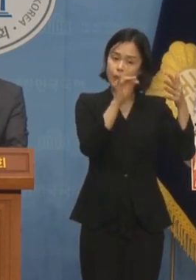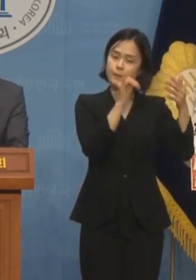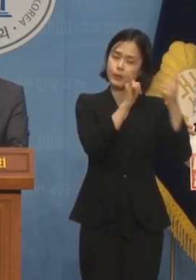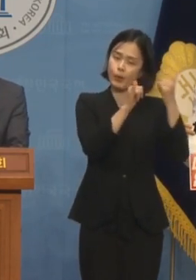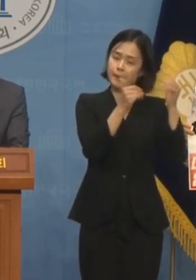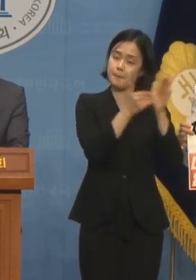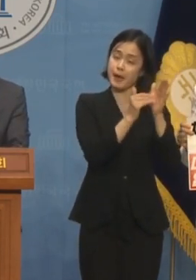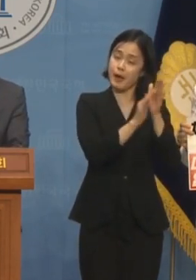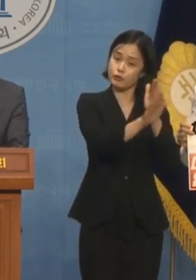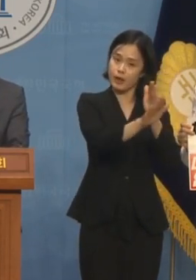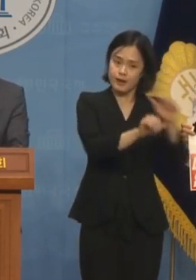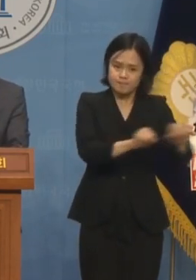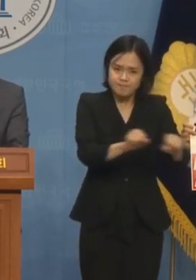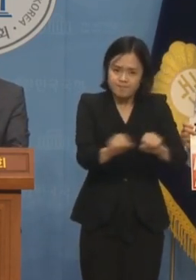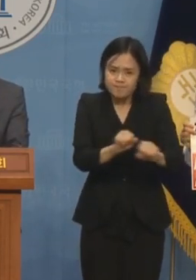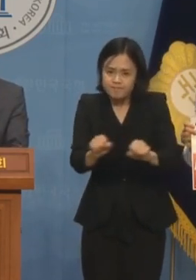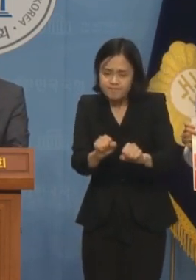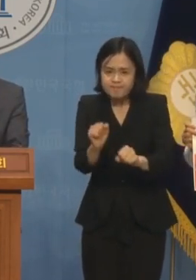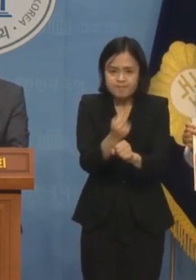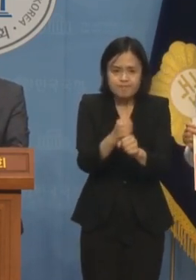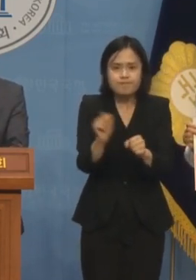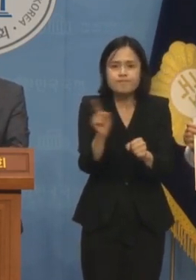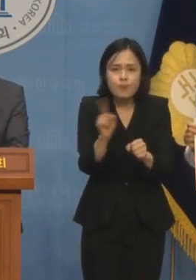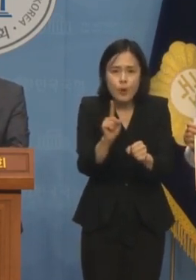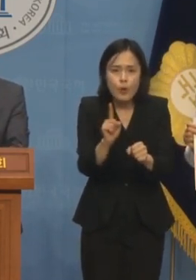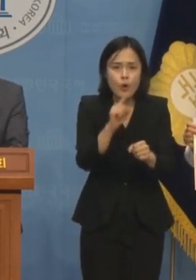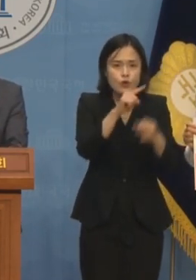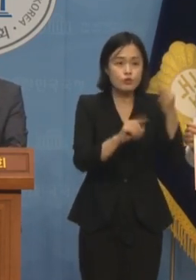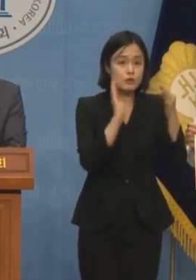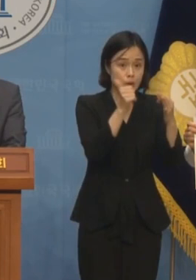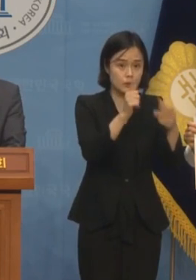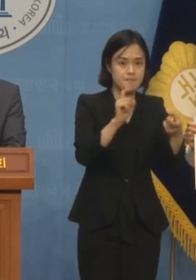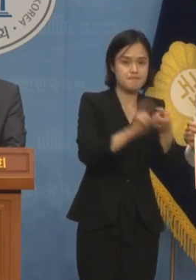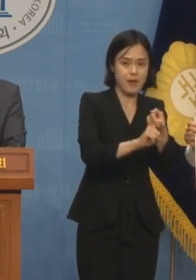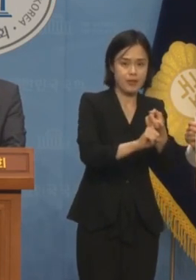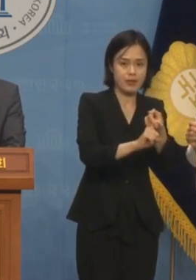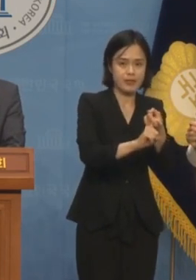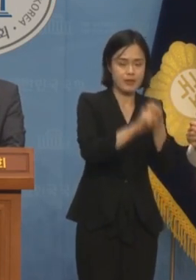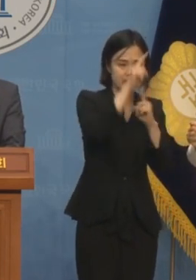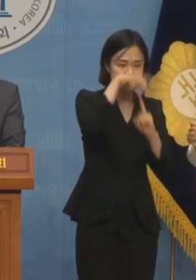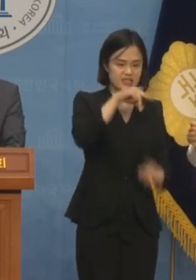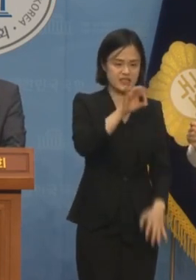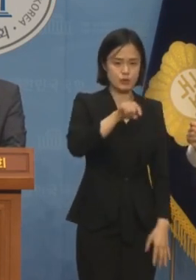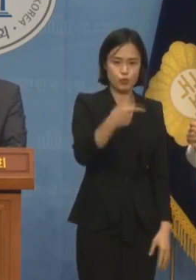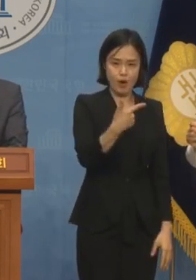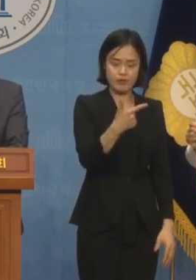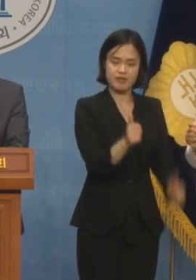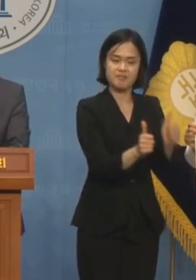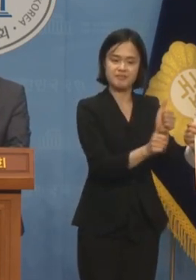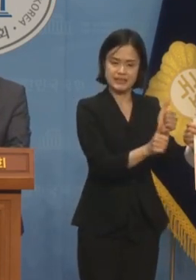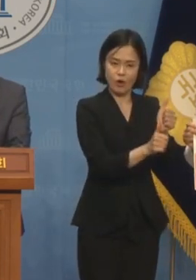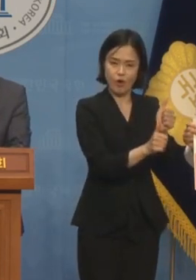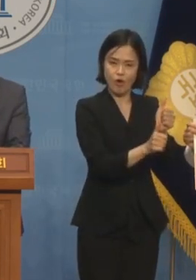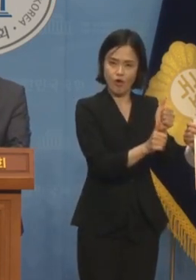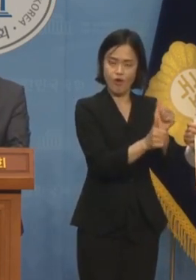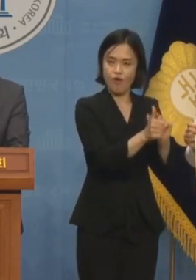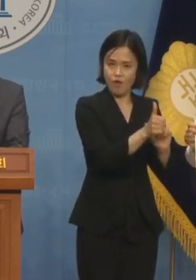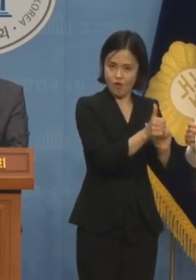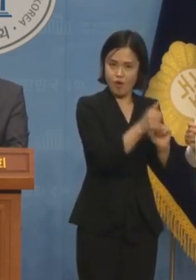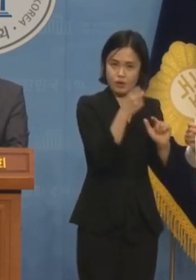사람들은 윤석열의 복심이라 불리는 이시원 대통령실 공직기강 비서관과